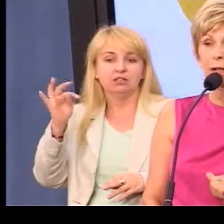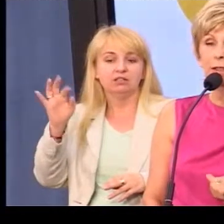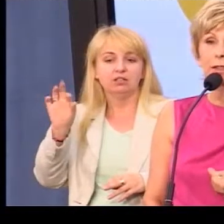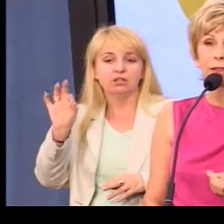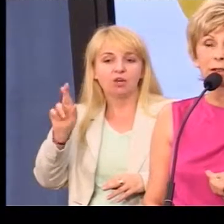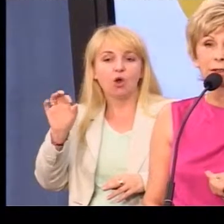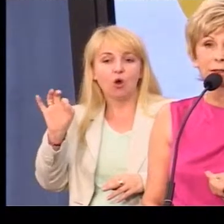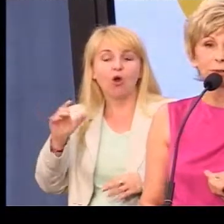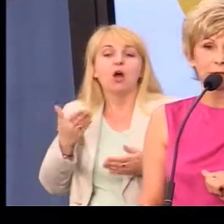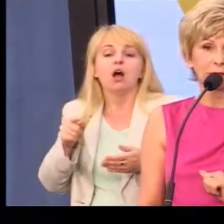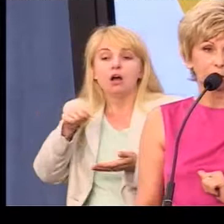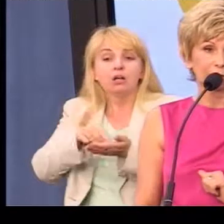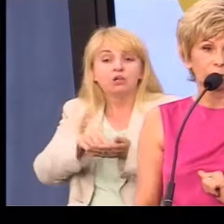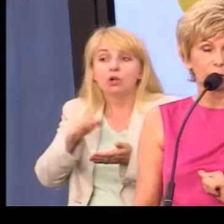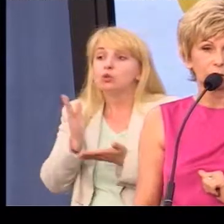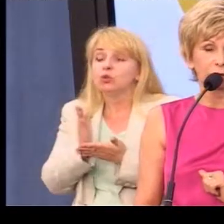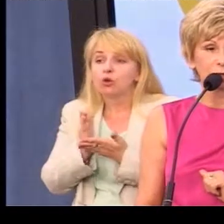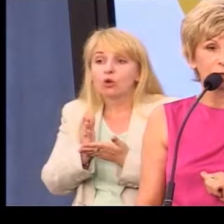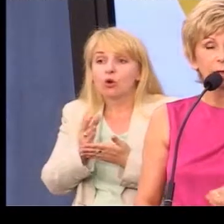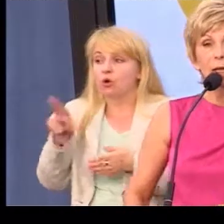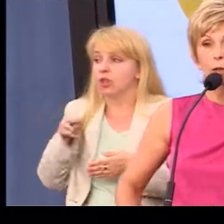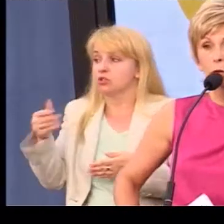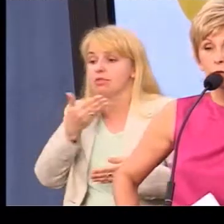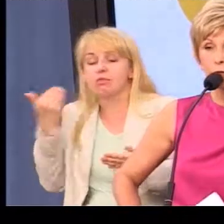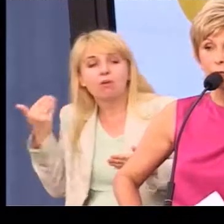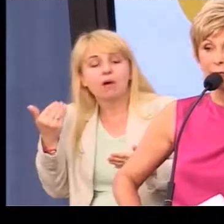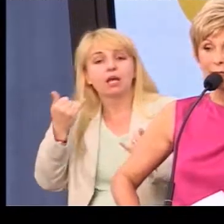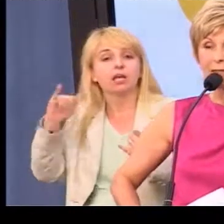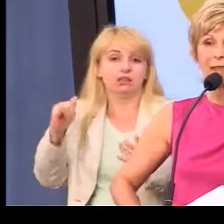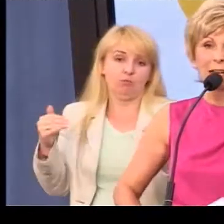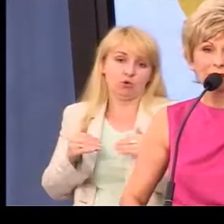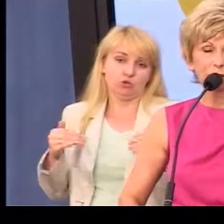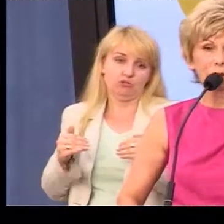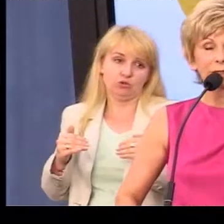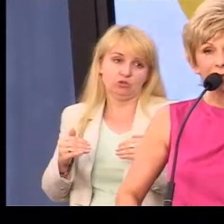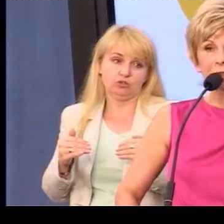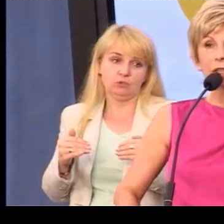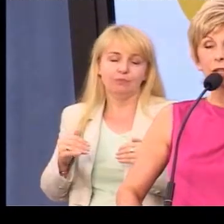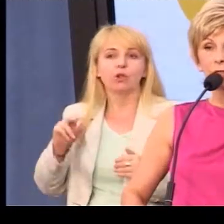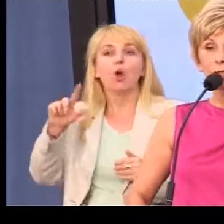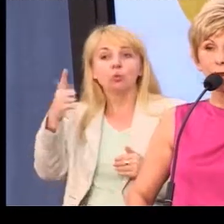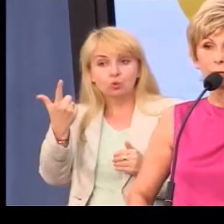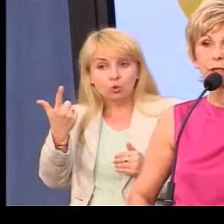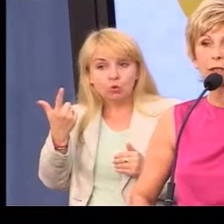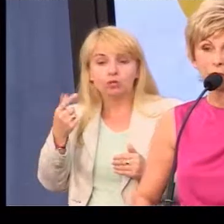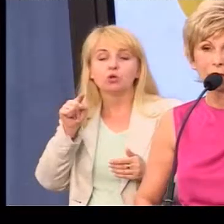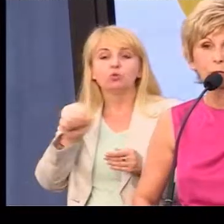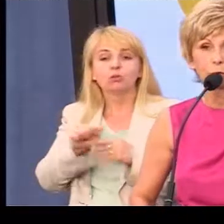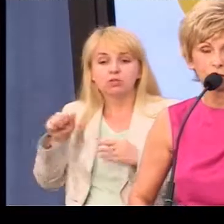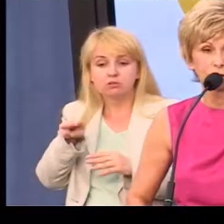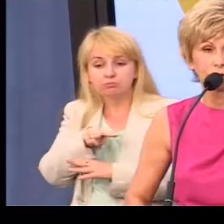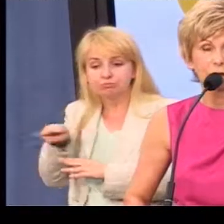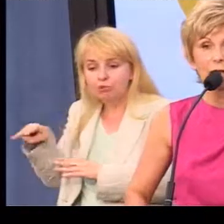gdzie nie ma innej alternatywy leczenia procesu niepłodności. Drugą rzeczą jest nadzór nad klinikami